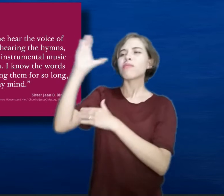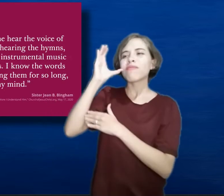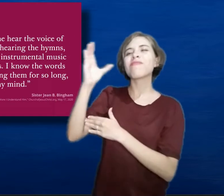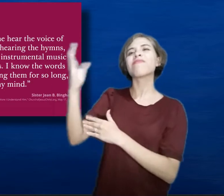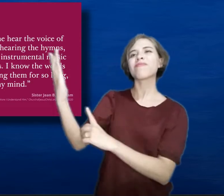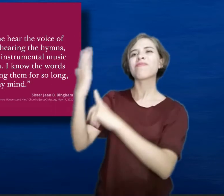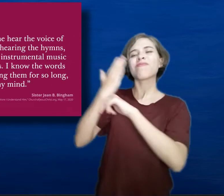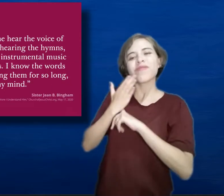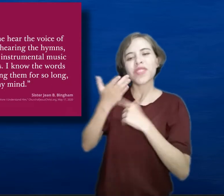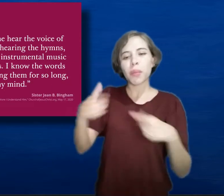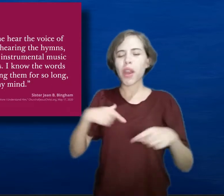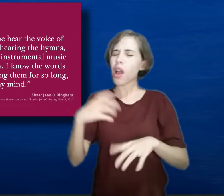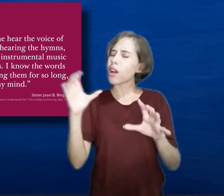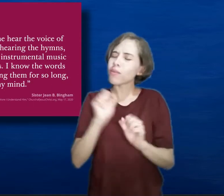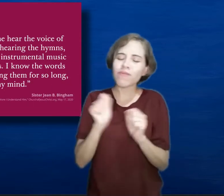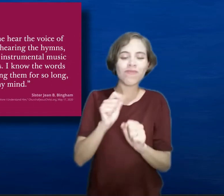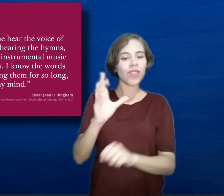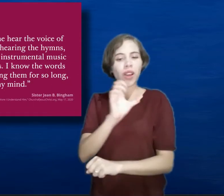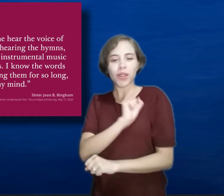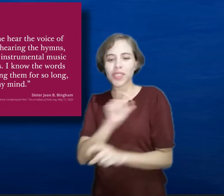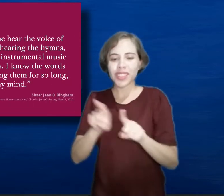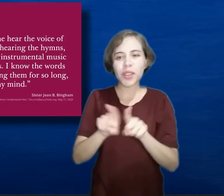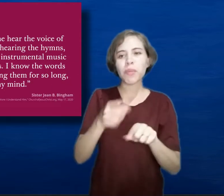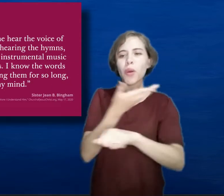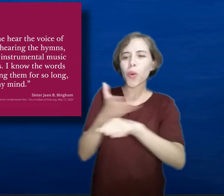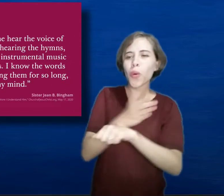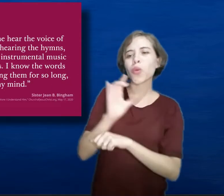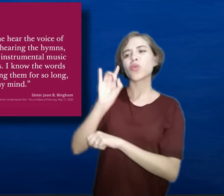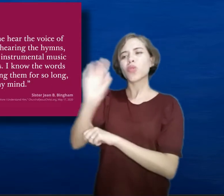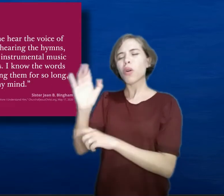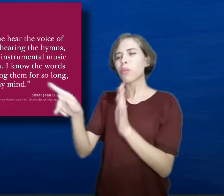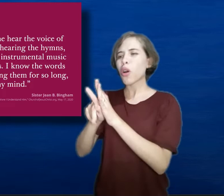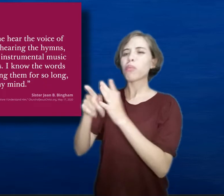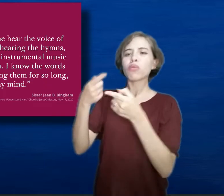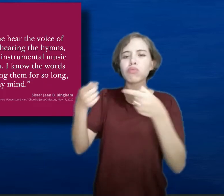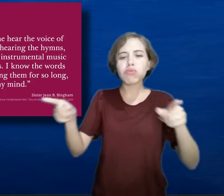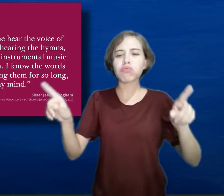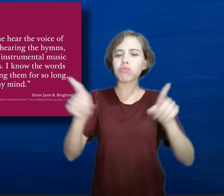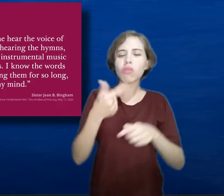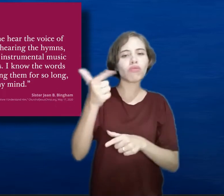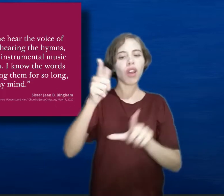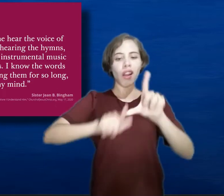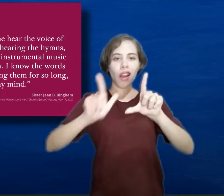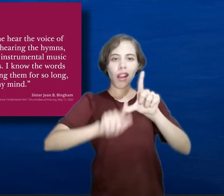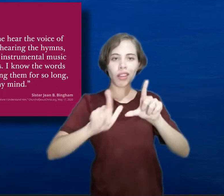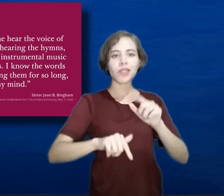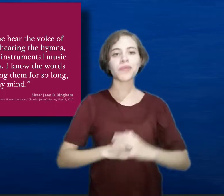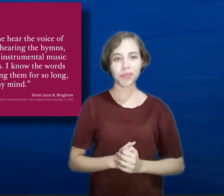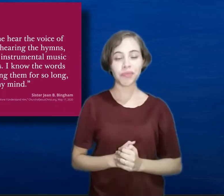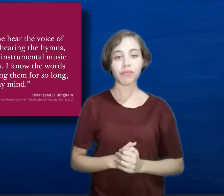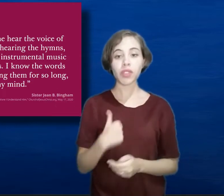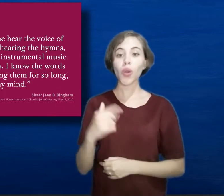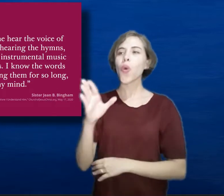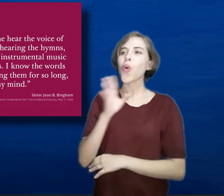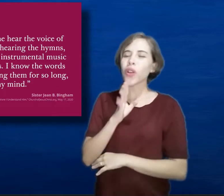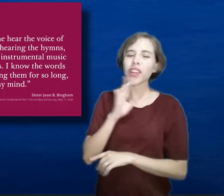Espírito. Terceiro, ela diz: a música me ajuda a ouvir a voz do Salvador. Amo ouvir os hinos, mesmo que seja apenas